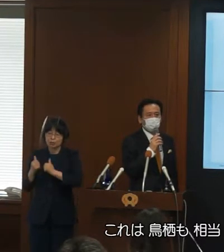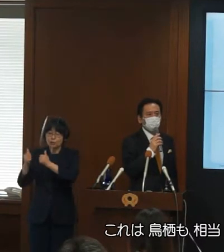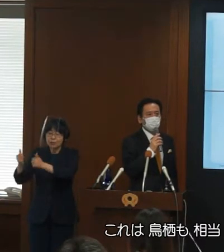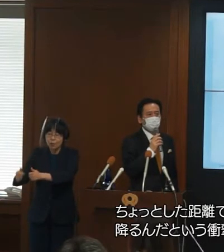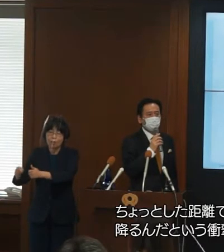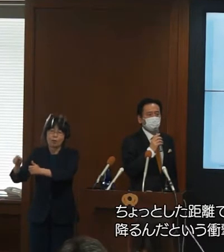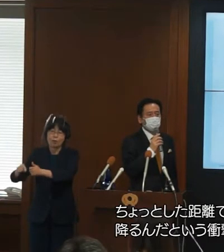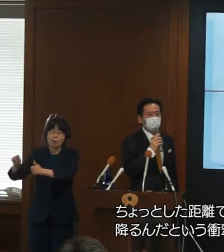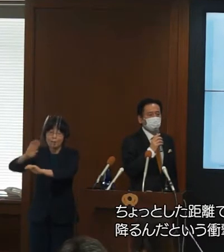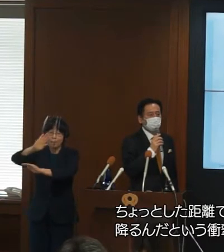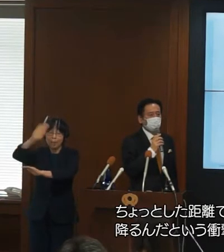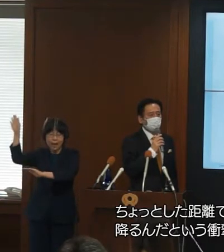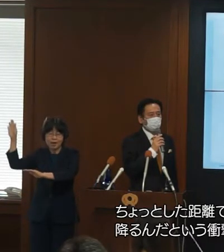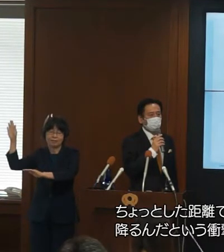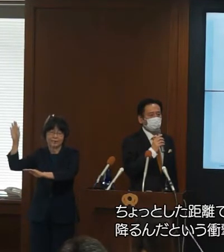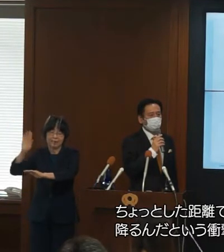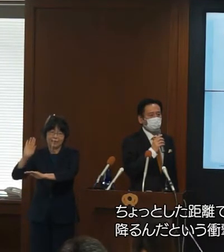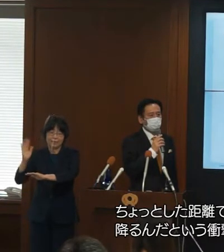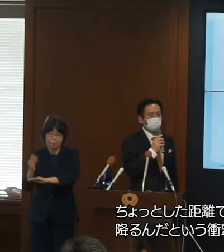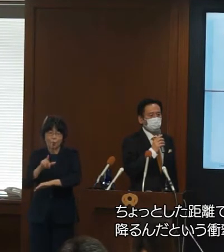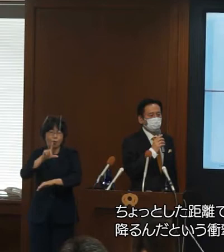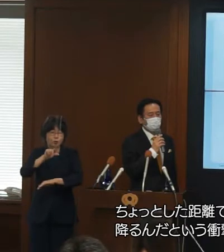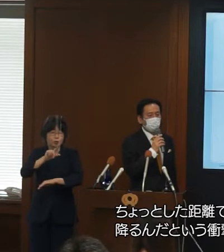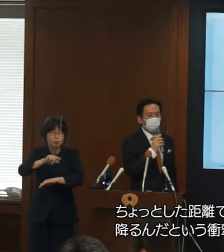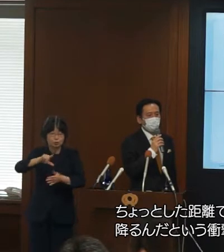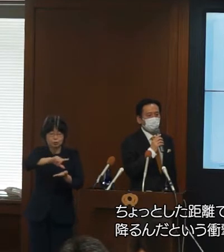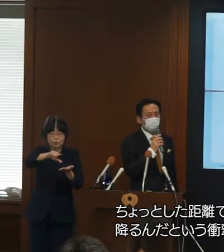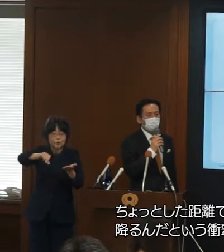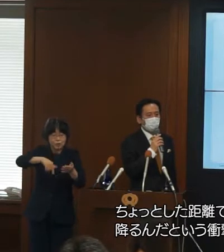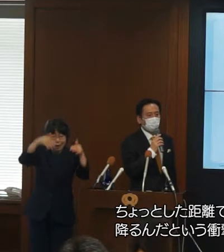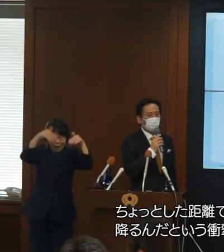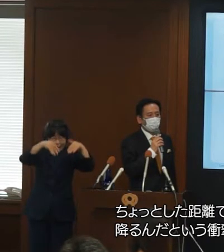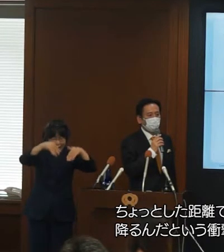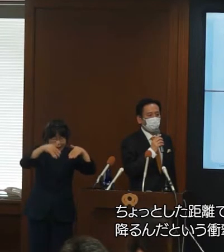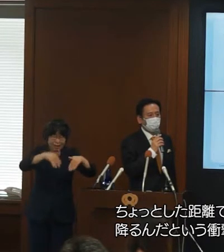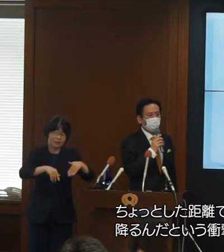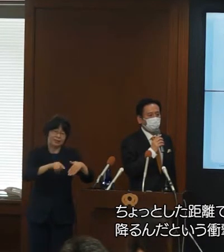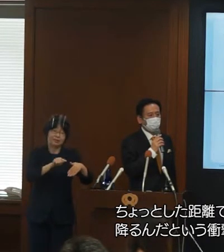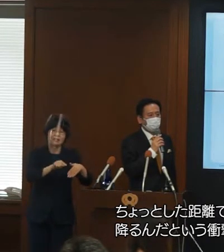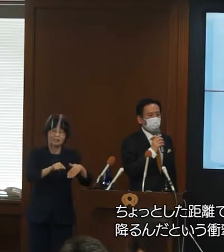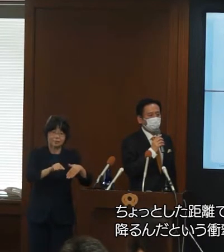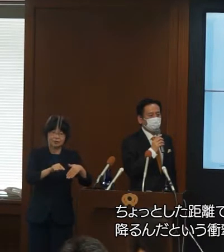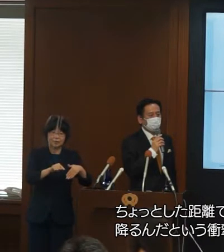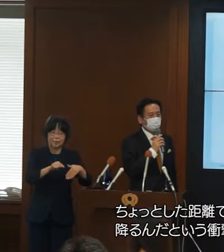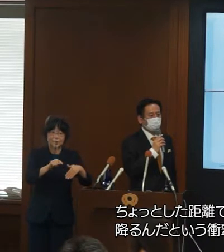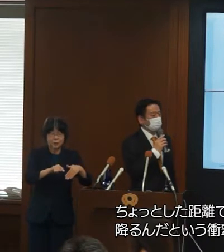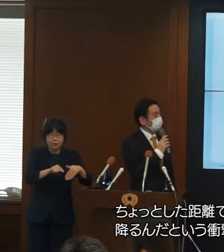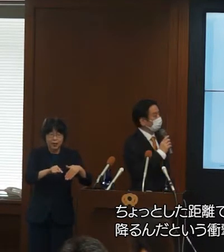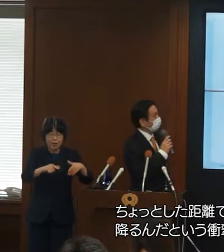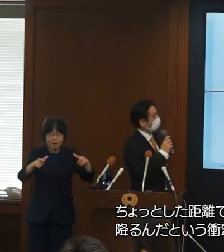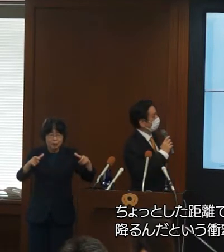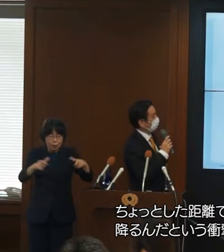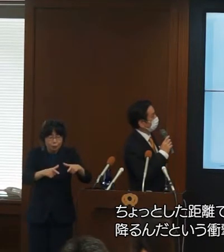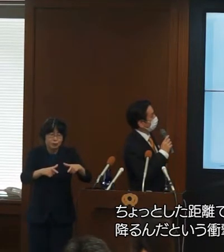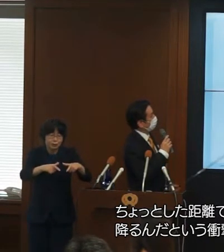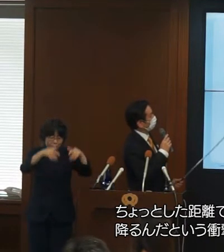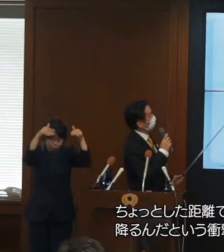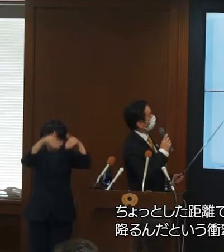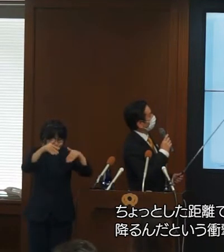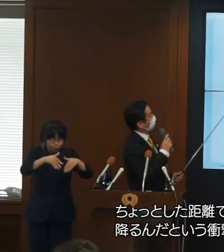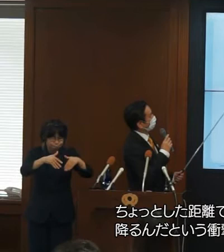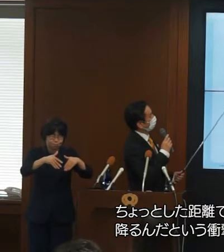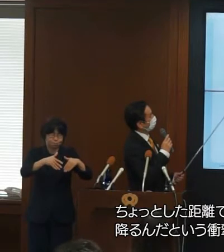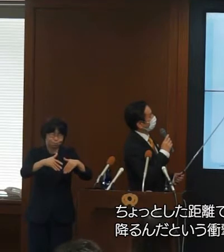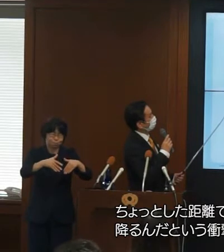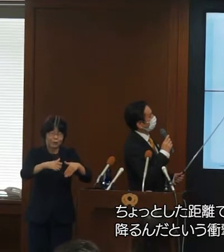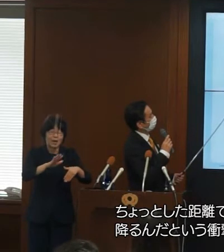けですけれども、ちょっとした距離でそれだけ局地豪雨が降るんだっていう衝